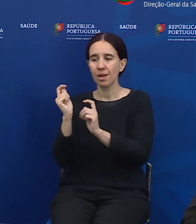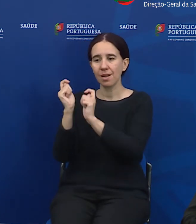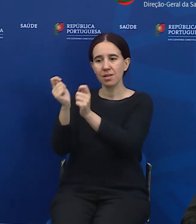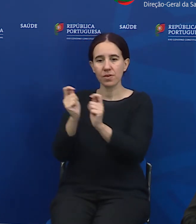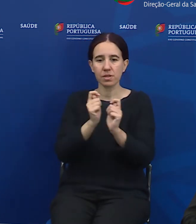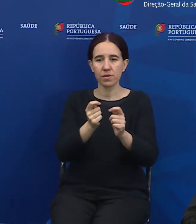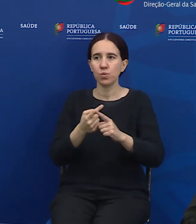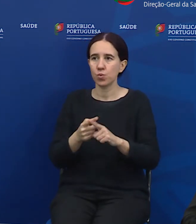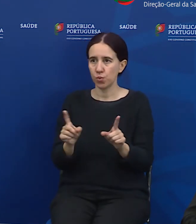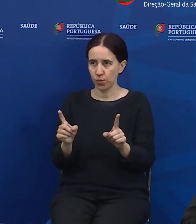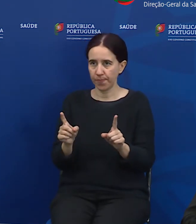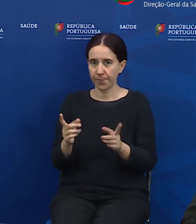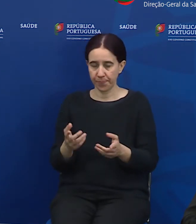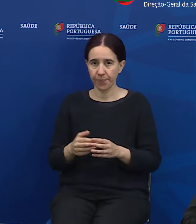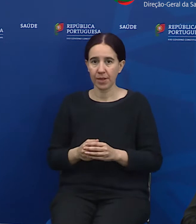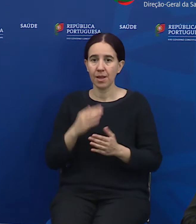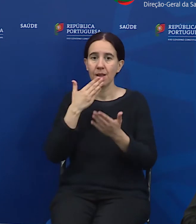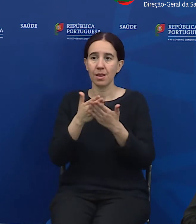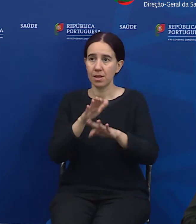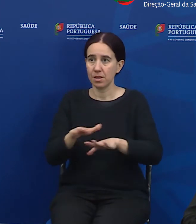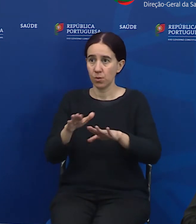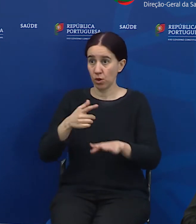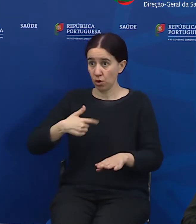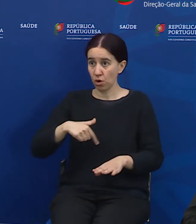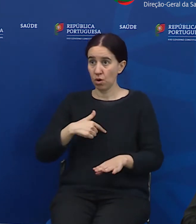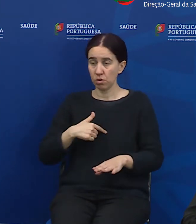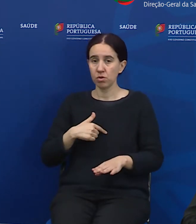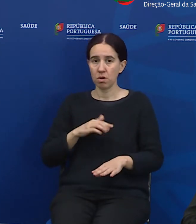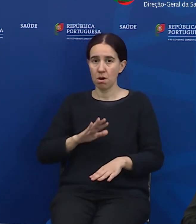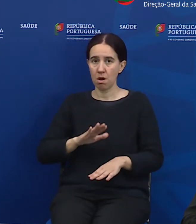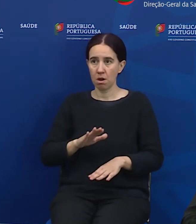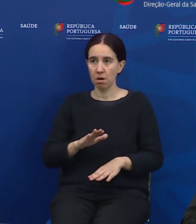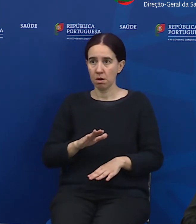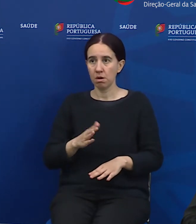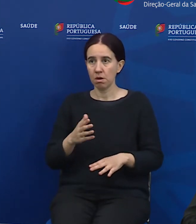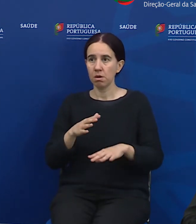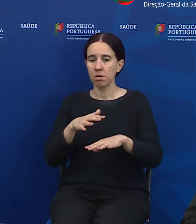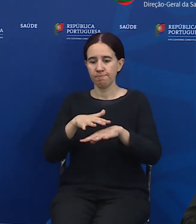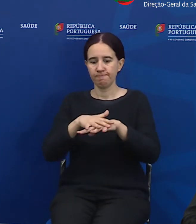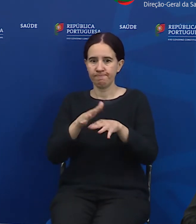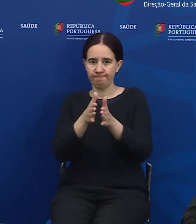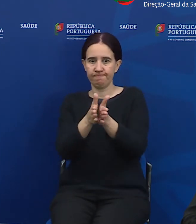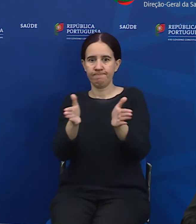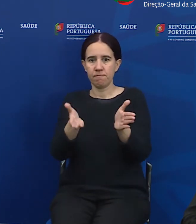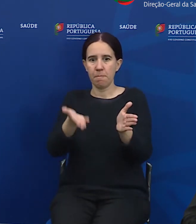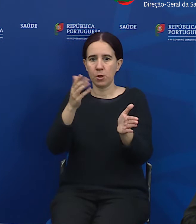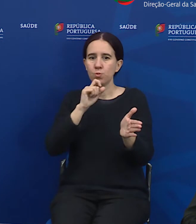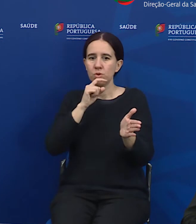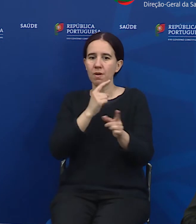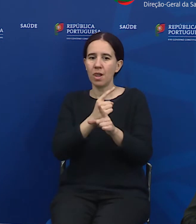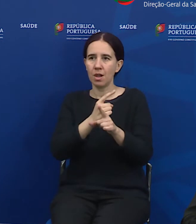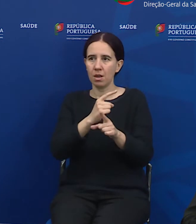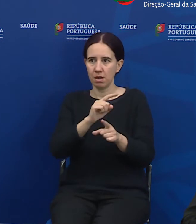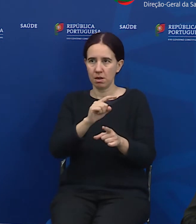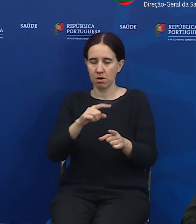forma diferente para tranquilizar mus nós estamos e com a malha o mais larga possível relação aos